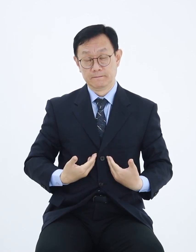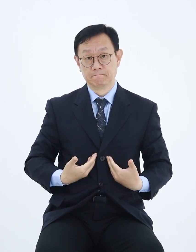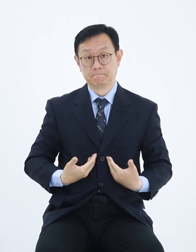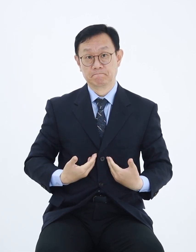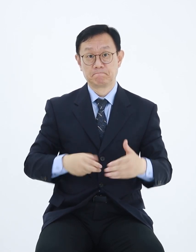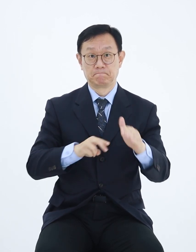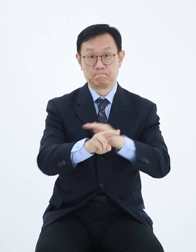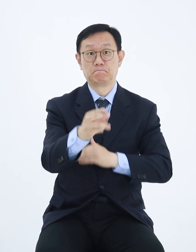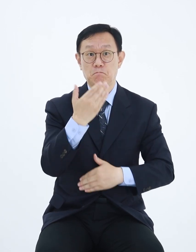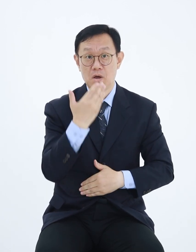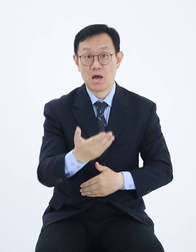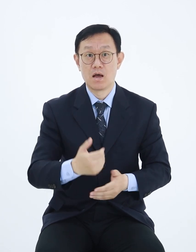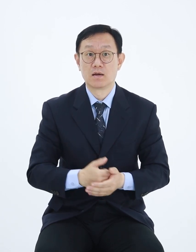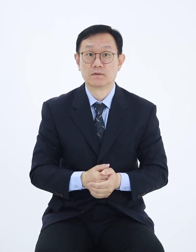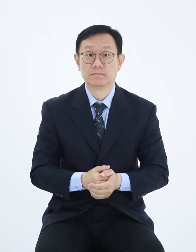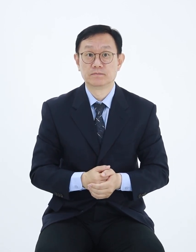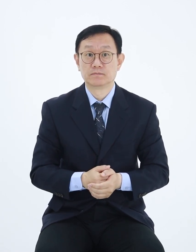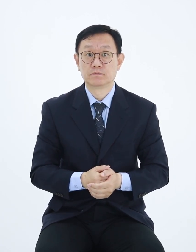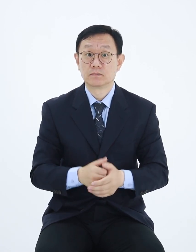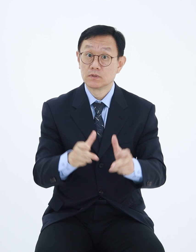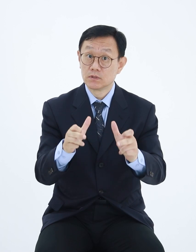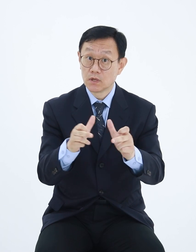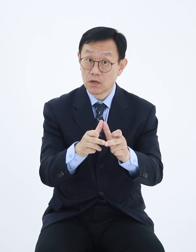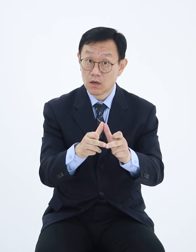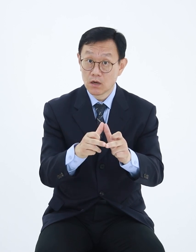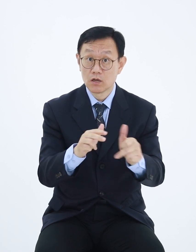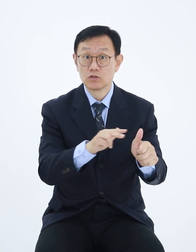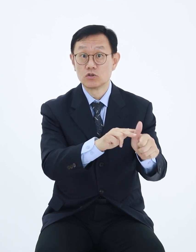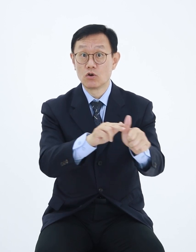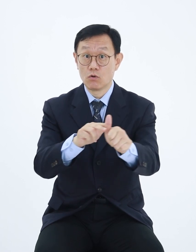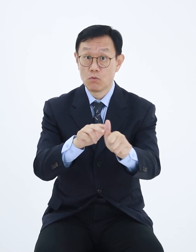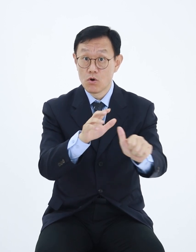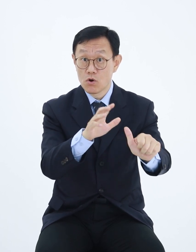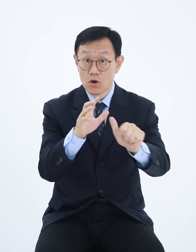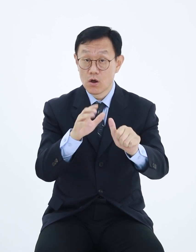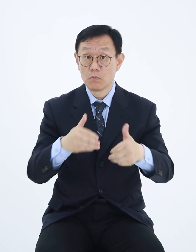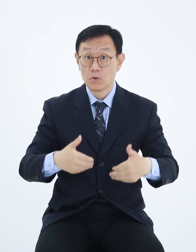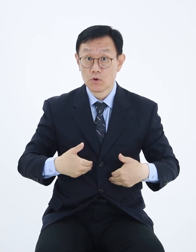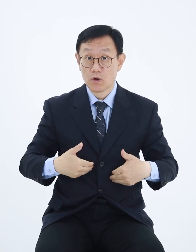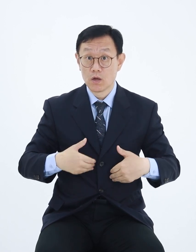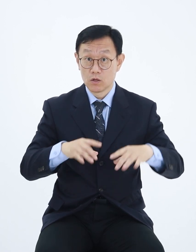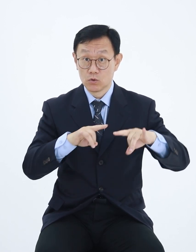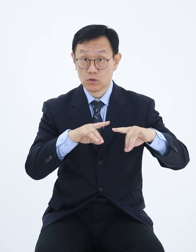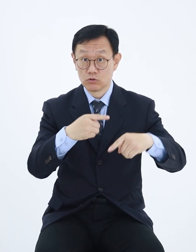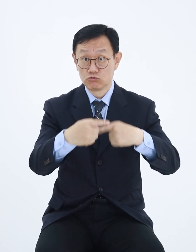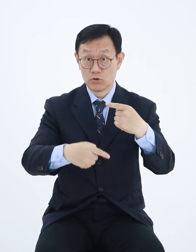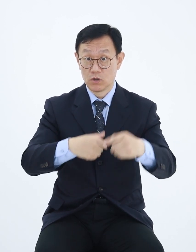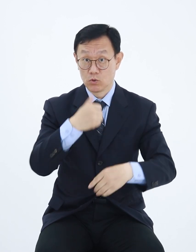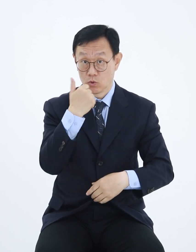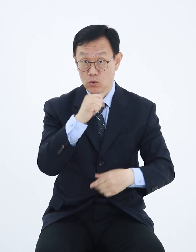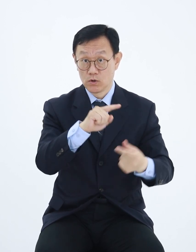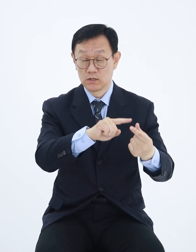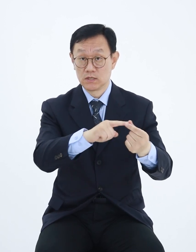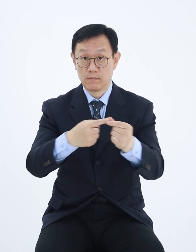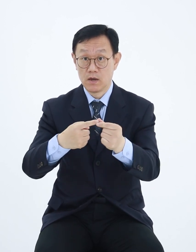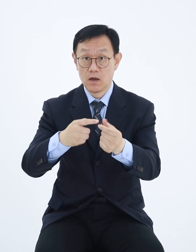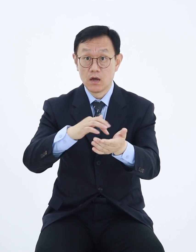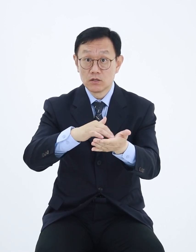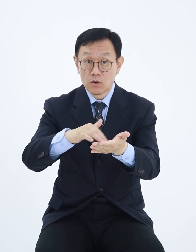있었습니다. 장애인은 정보 이용 시 필요한 통신, 수어 통역, 자막, 점자 및